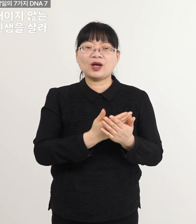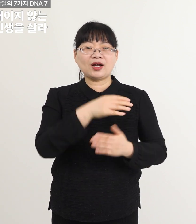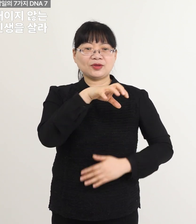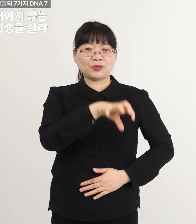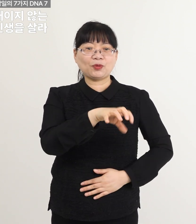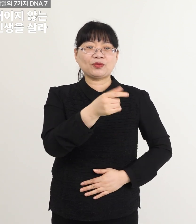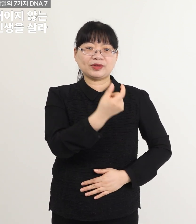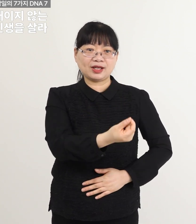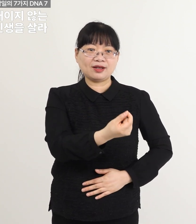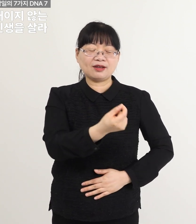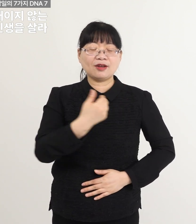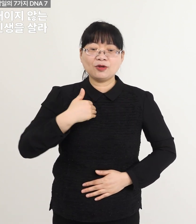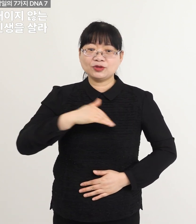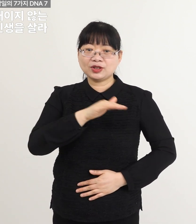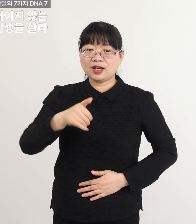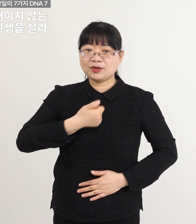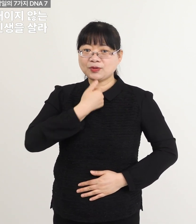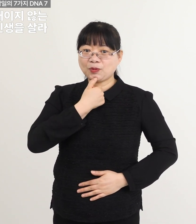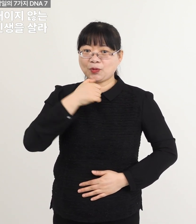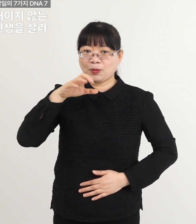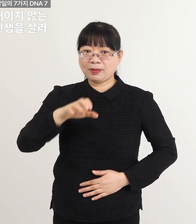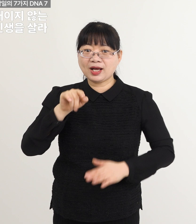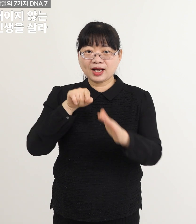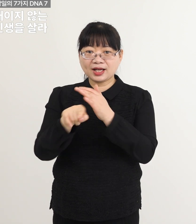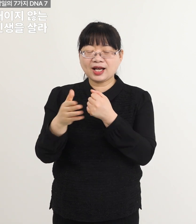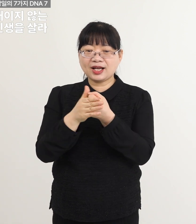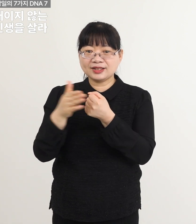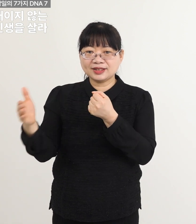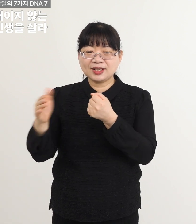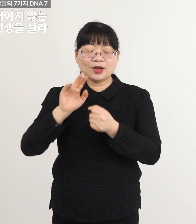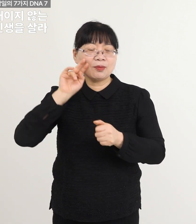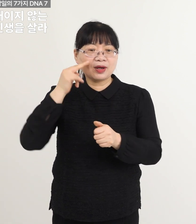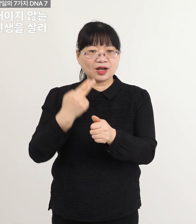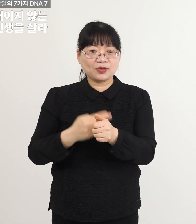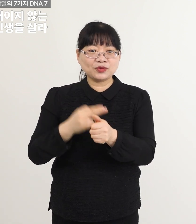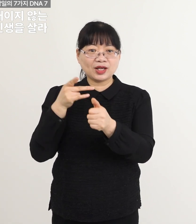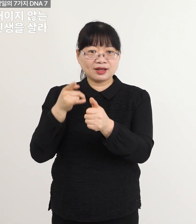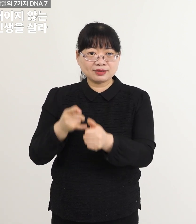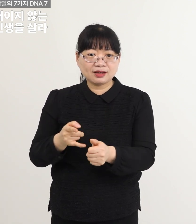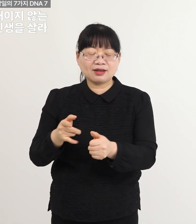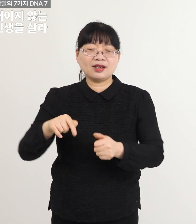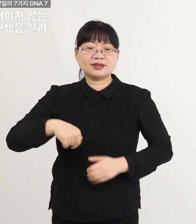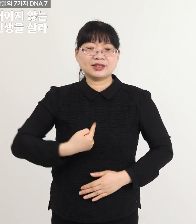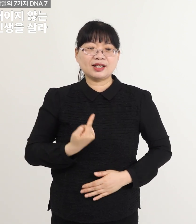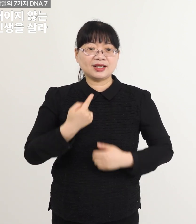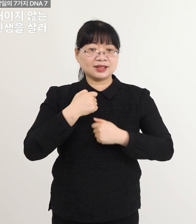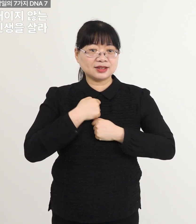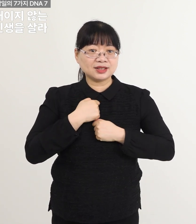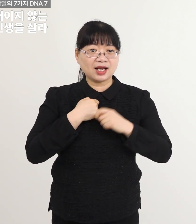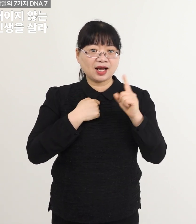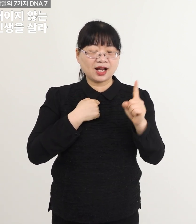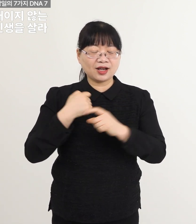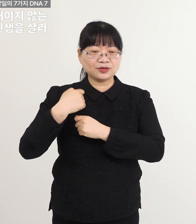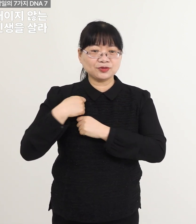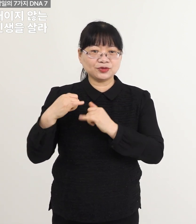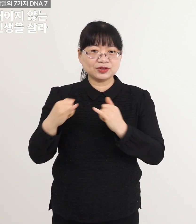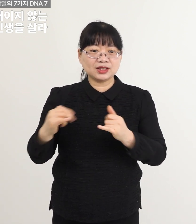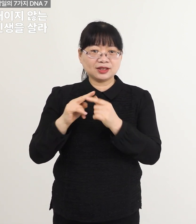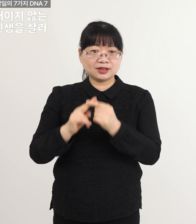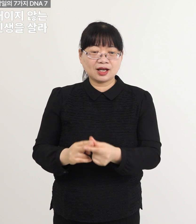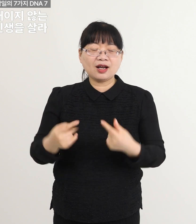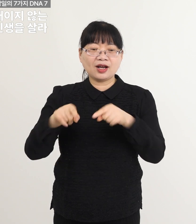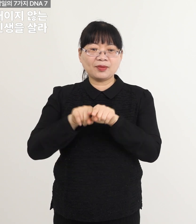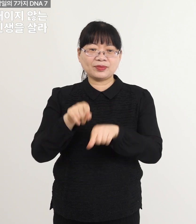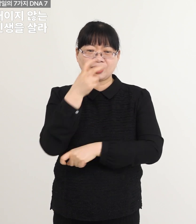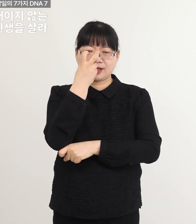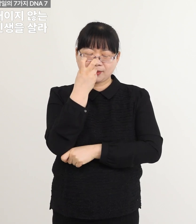됩니다. 우리가 로마에 들어가니 바울에게는 자기를 지키는 한 군인과 함께